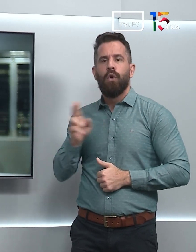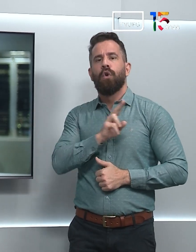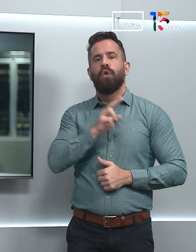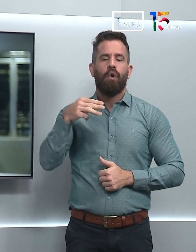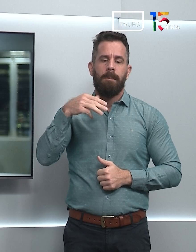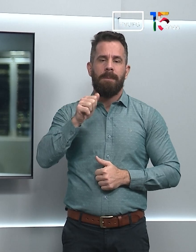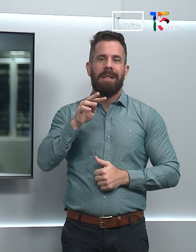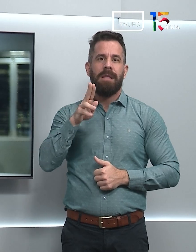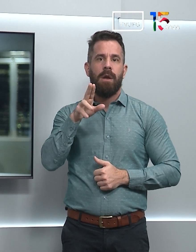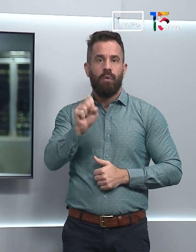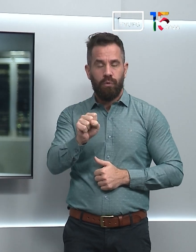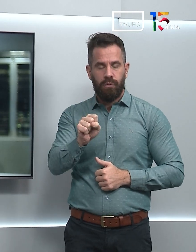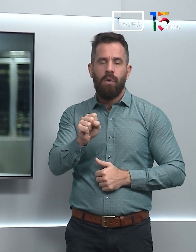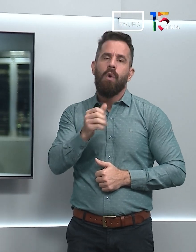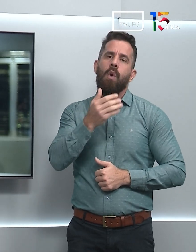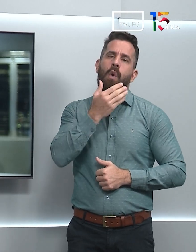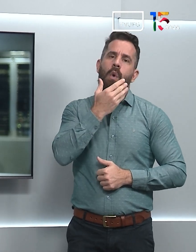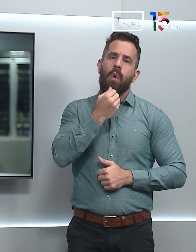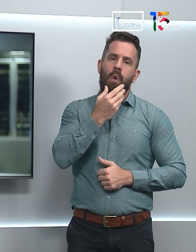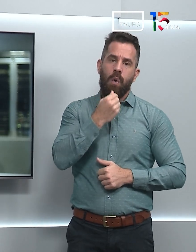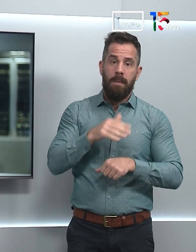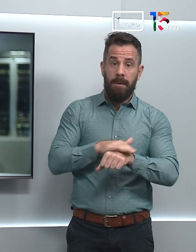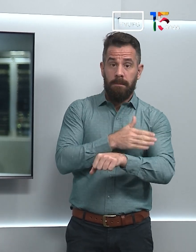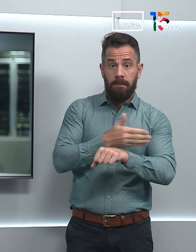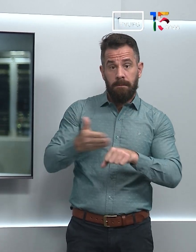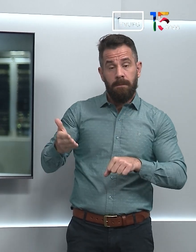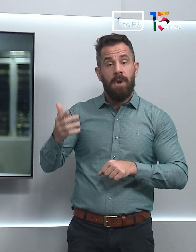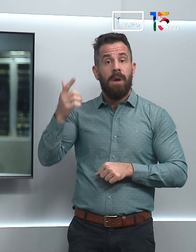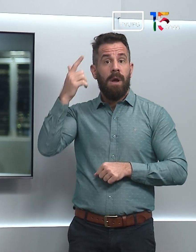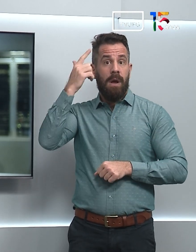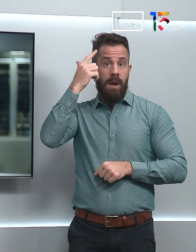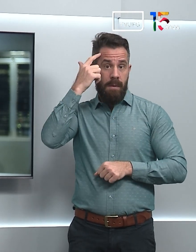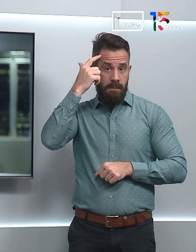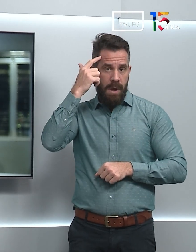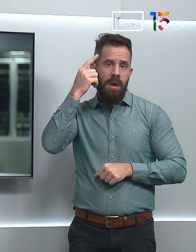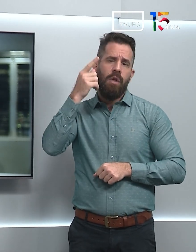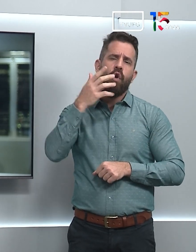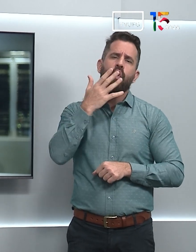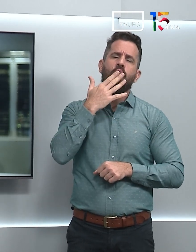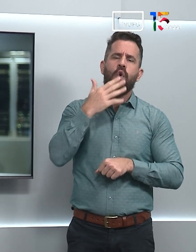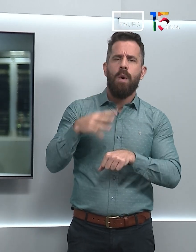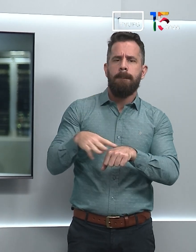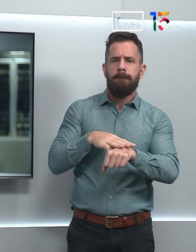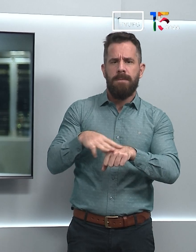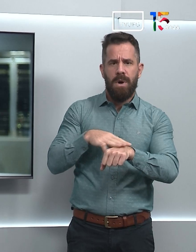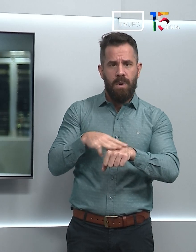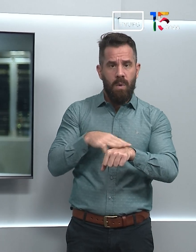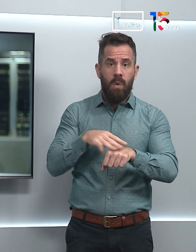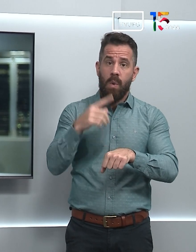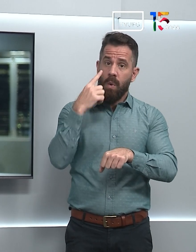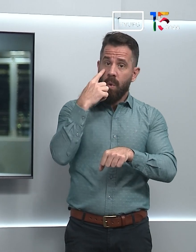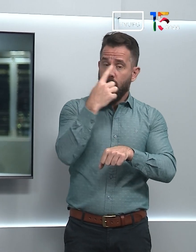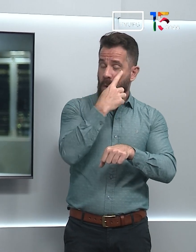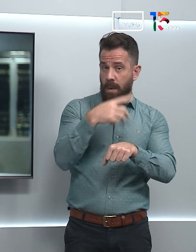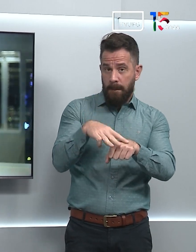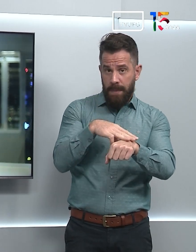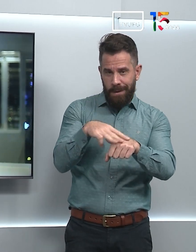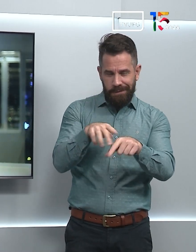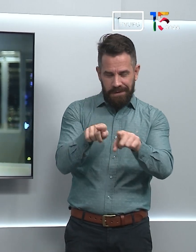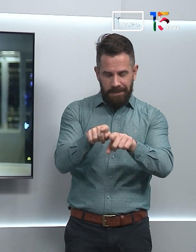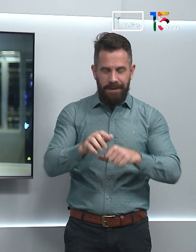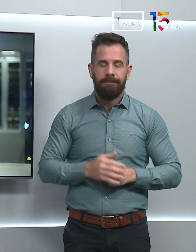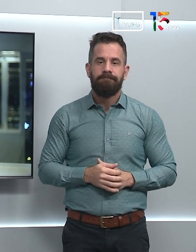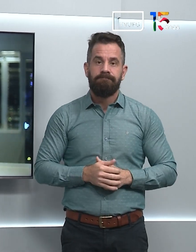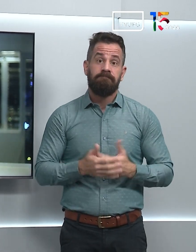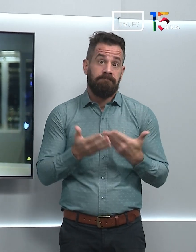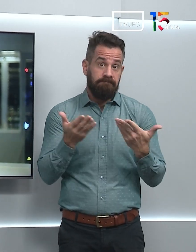Matheus Oliveira, sou um homem branco com cabelos lisos e castanhos. E os meus olhos são da mesma cor.